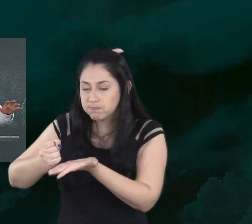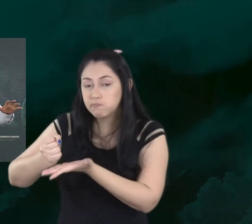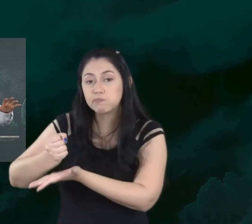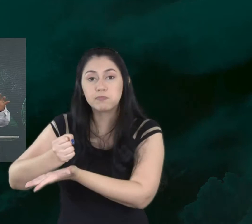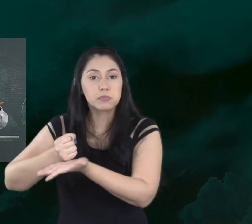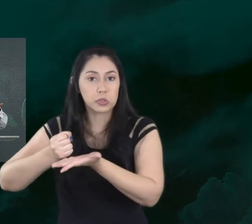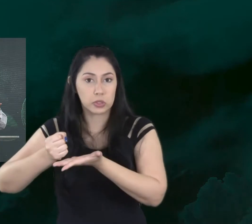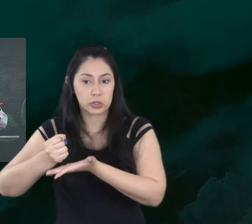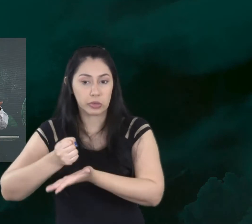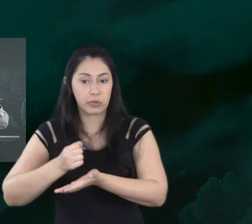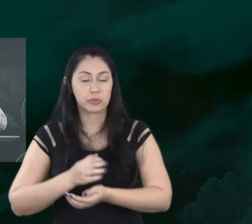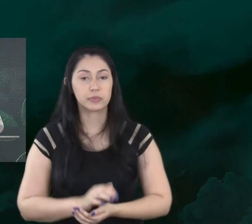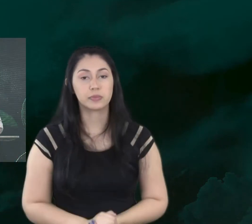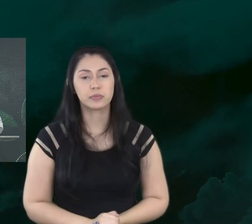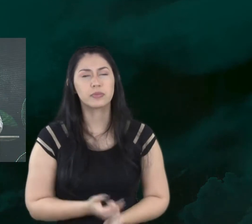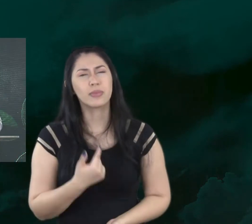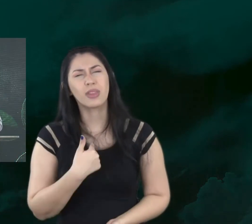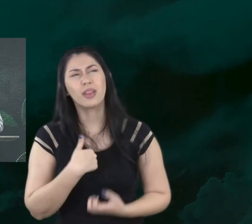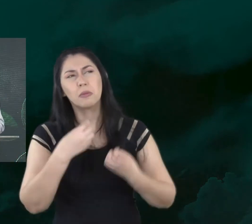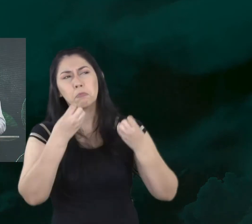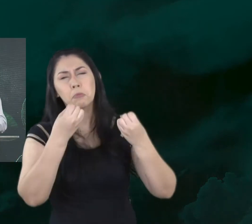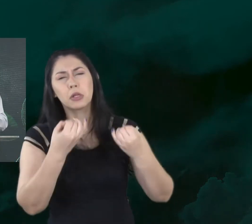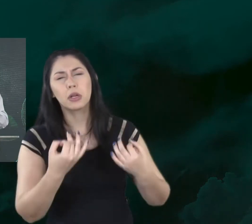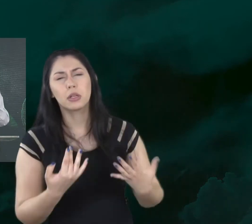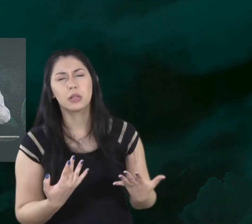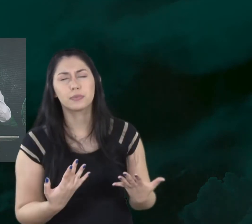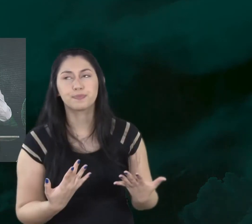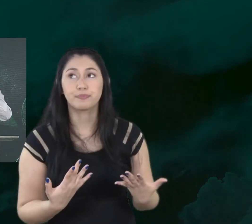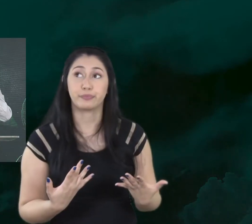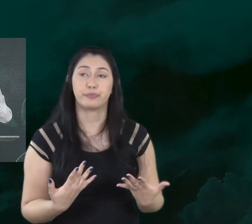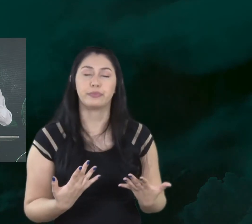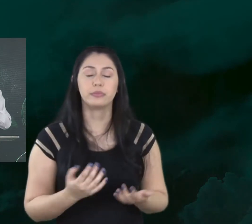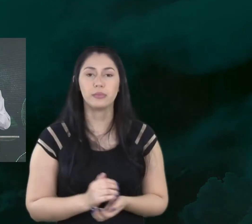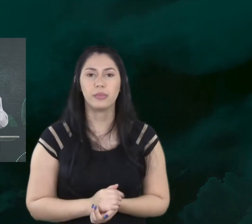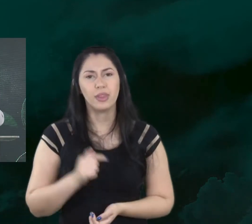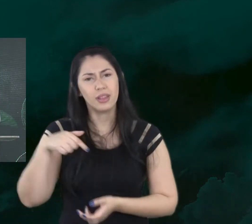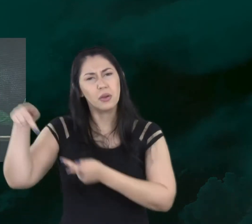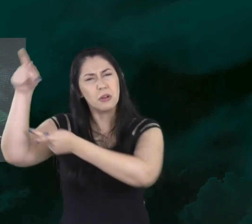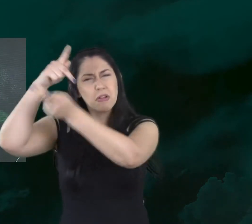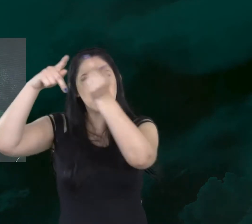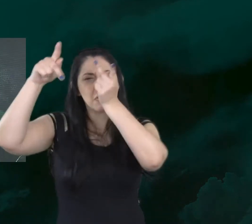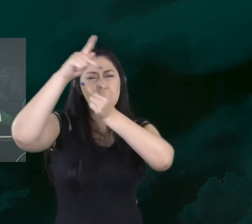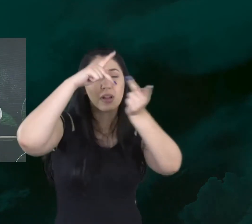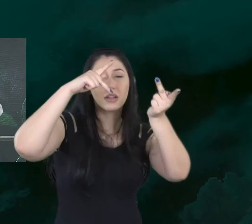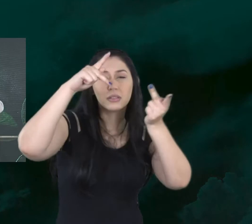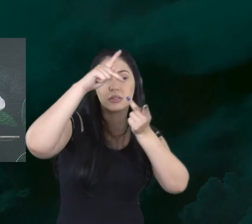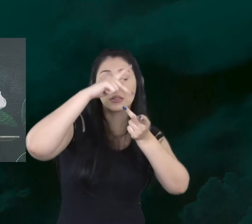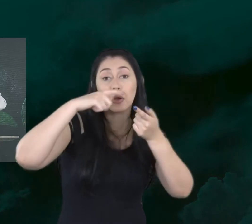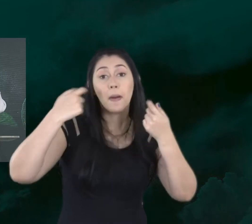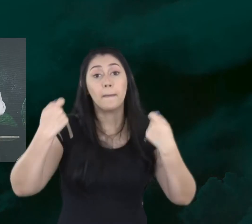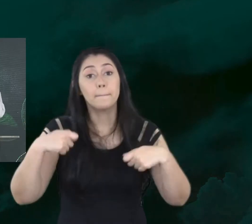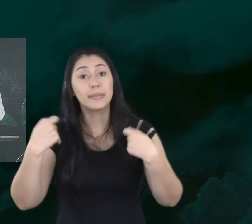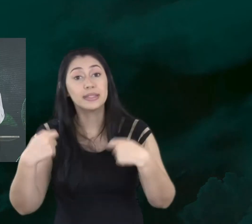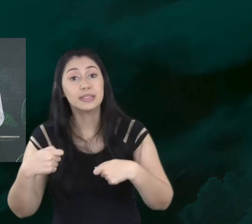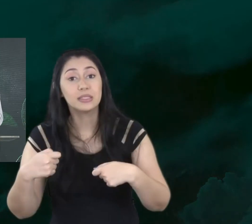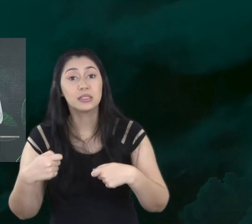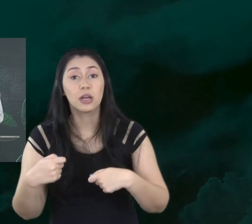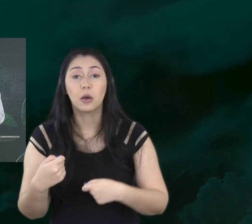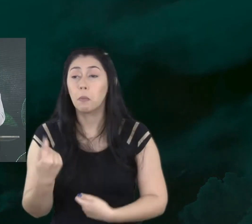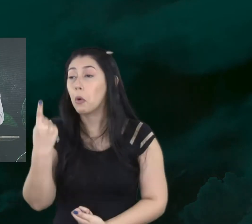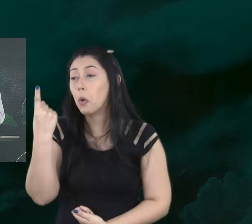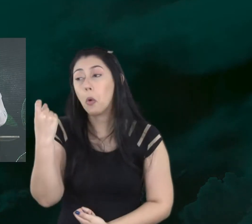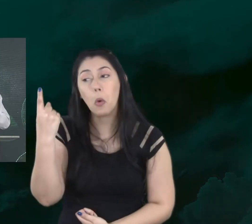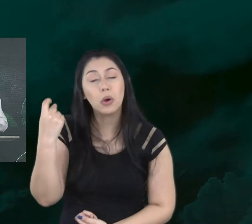fundamental. Eu diria, esse universo tem de ter uma única